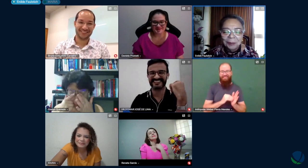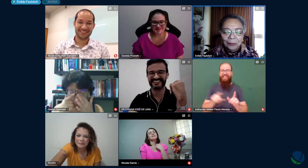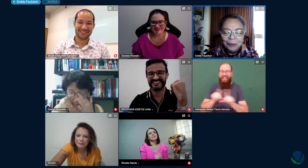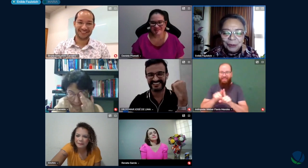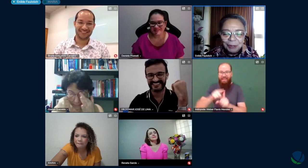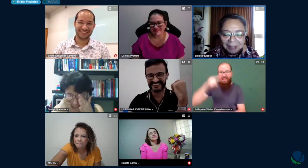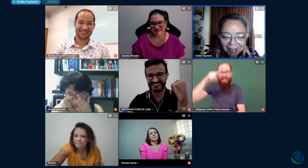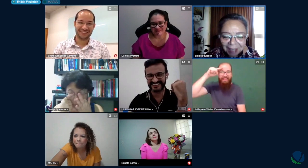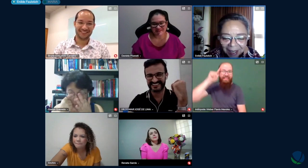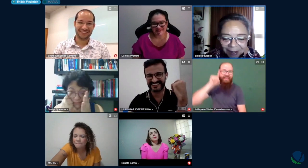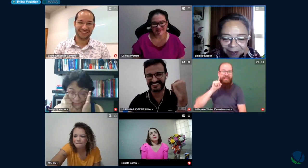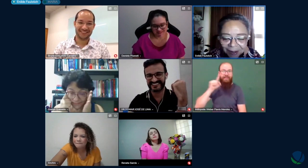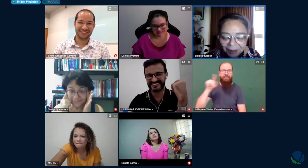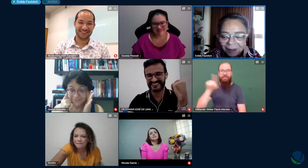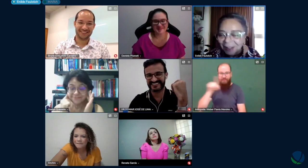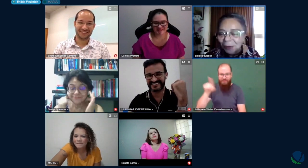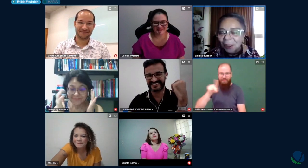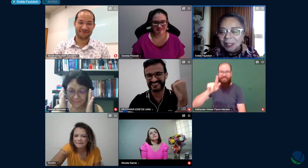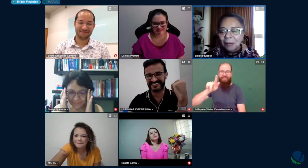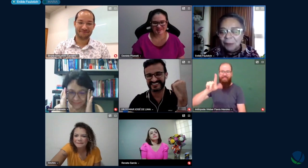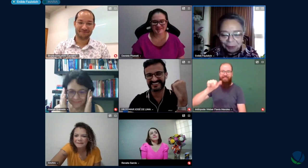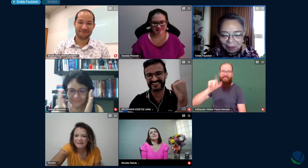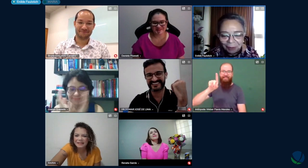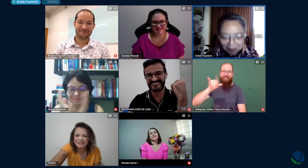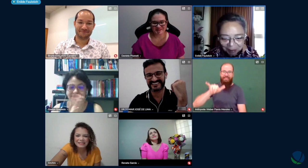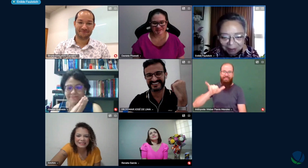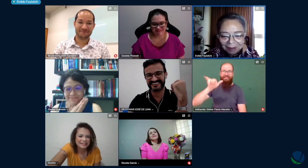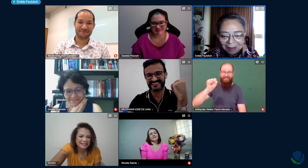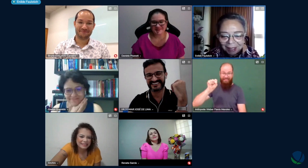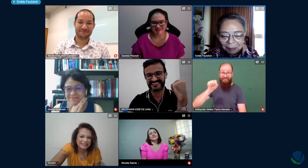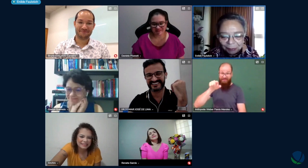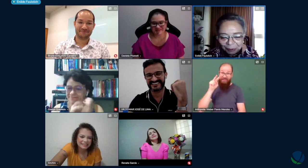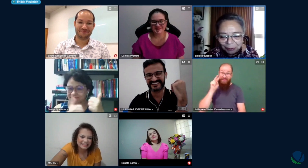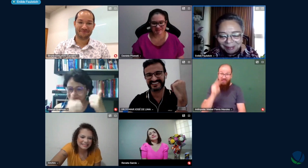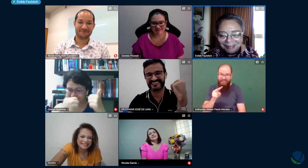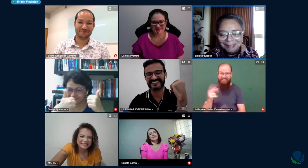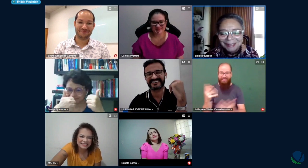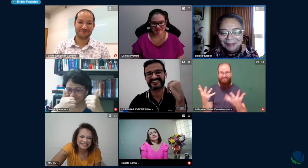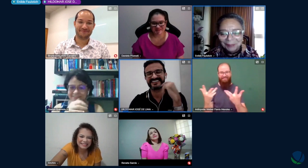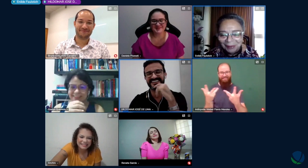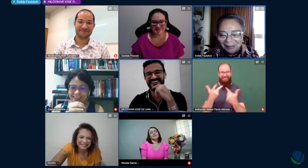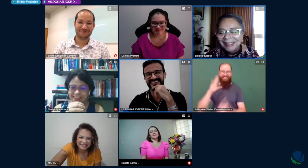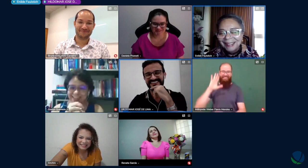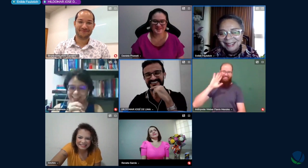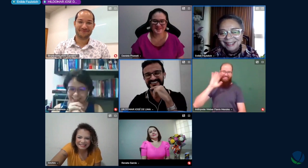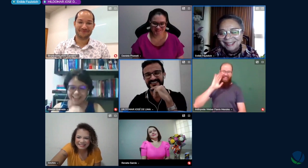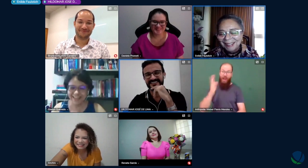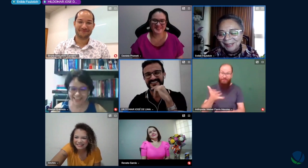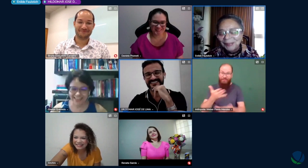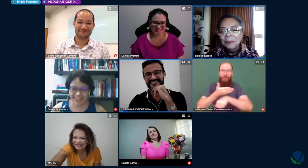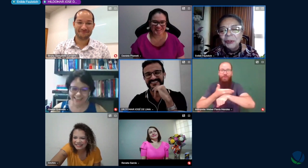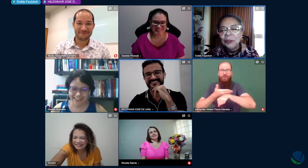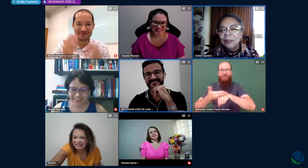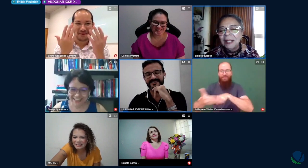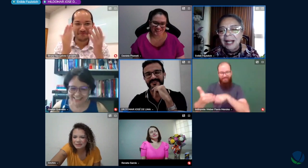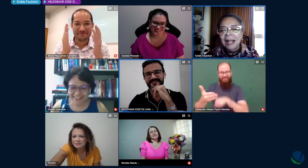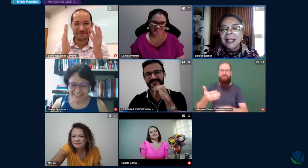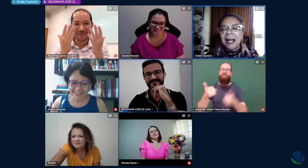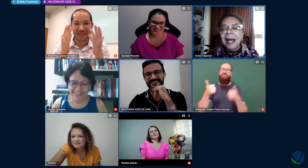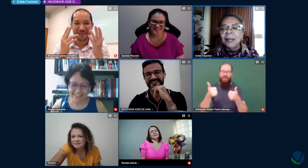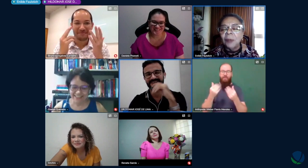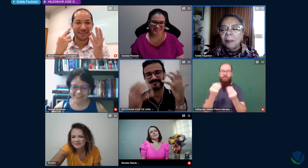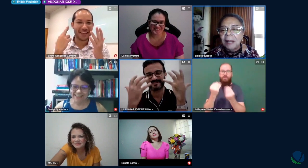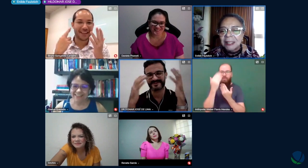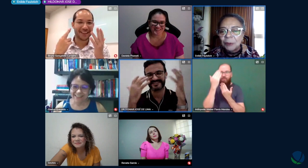Daniela. Professora Gladys, querida, agora já viu que o negócio é bacaninha, né, professora? Tá bom? Então, muito